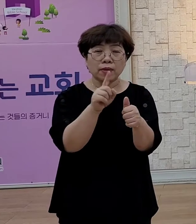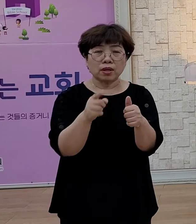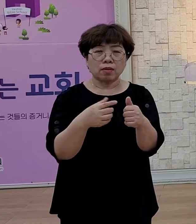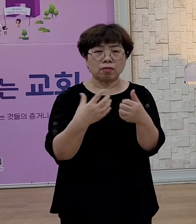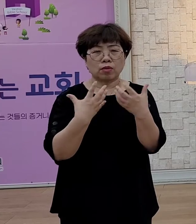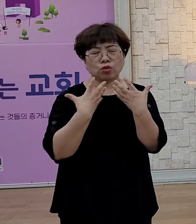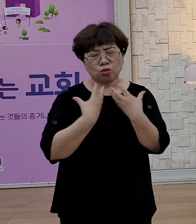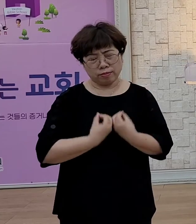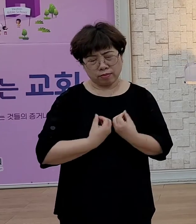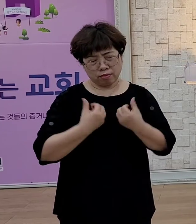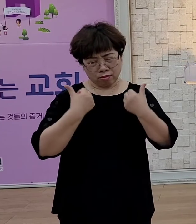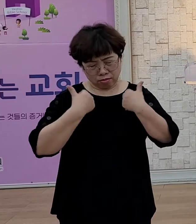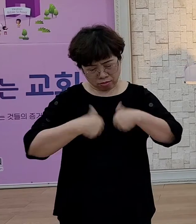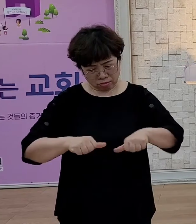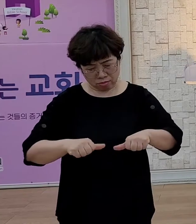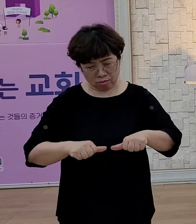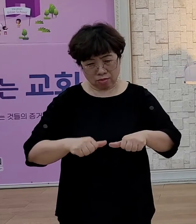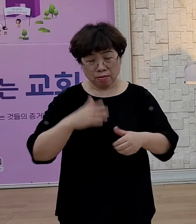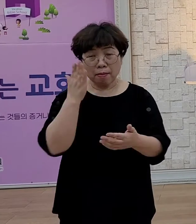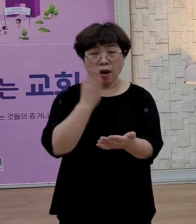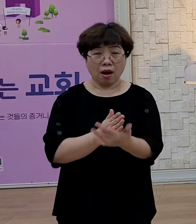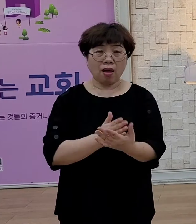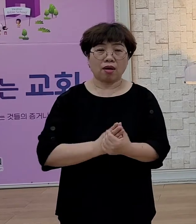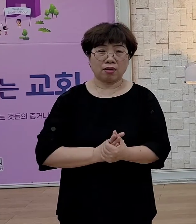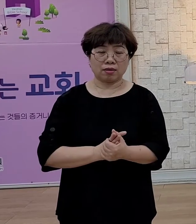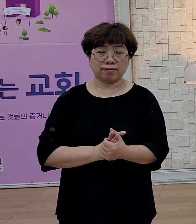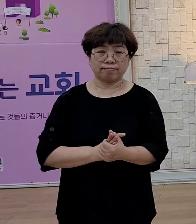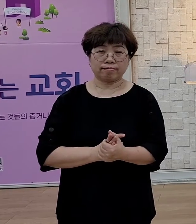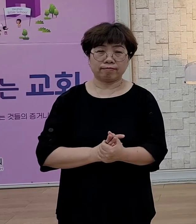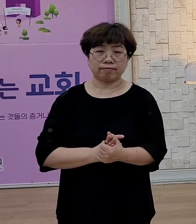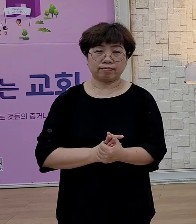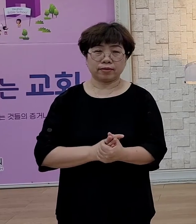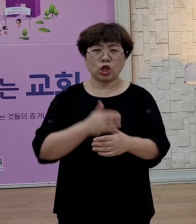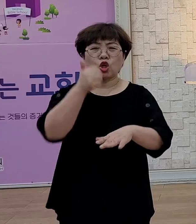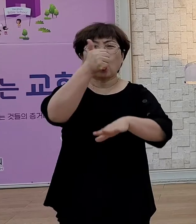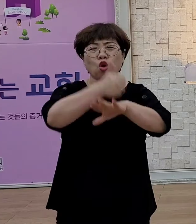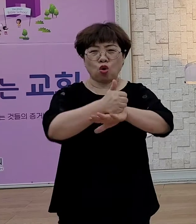주저앉거나 포기하지 말아요. 이게 결론입니다.